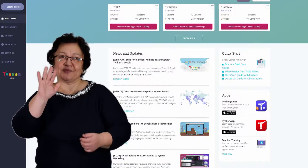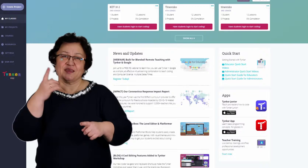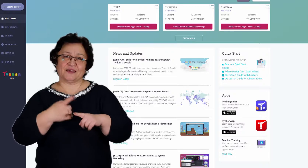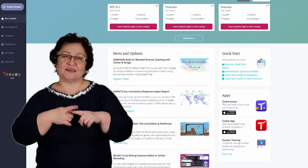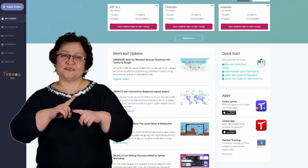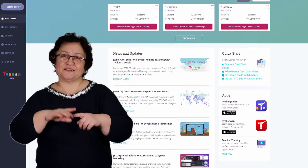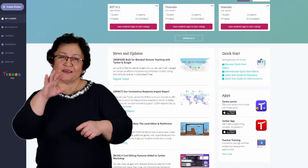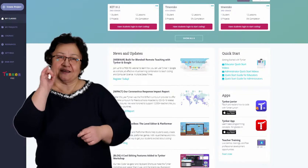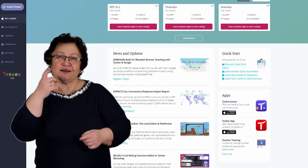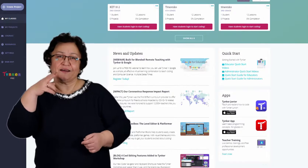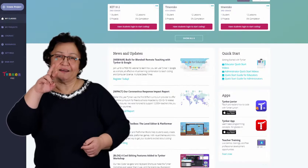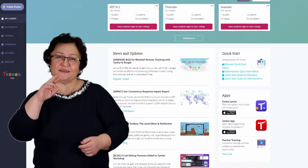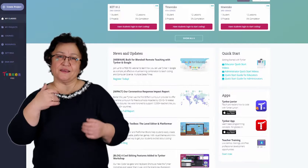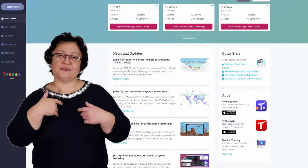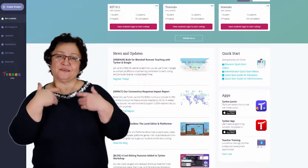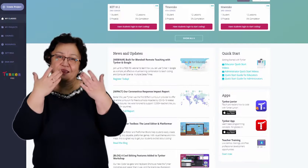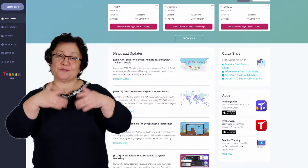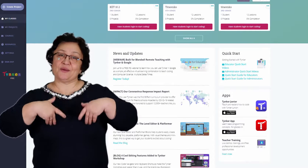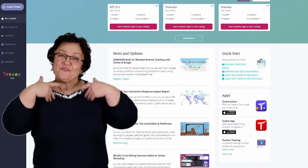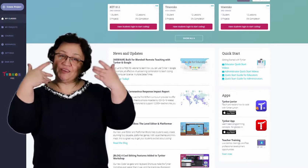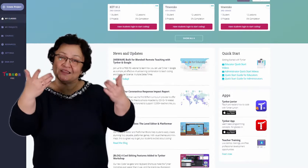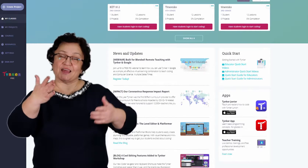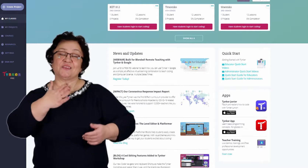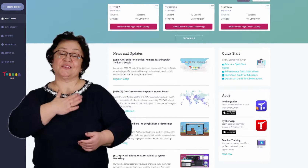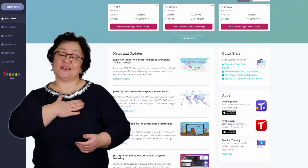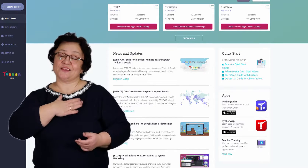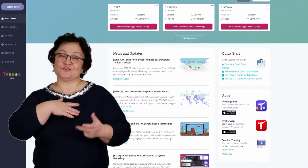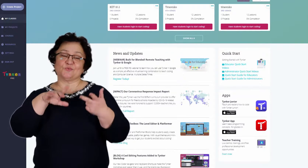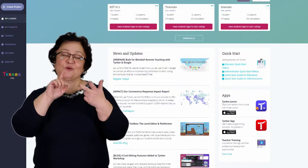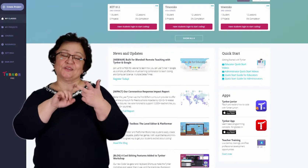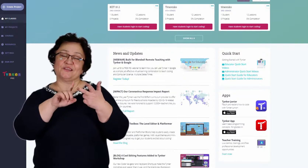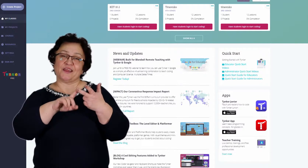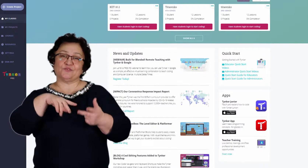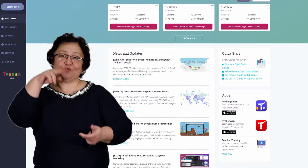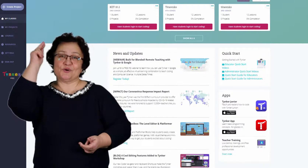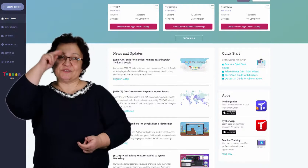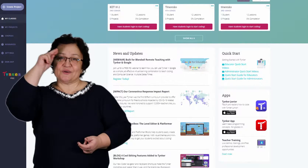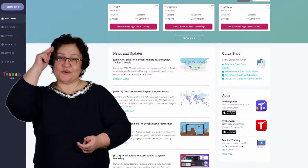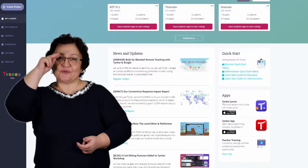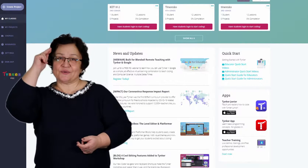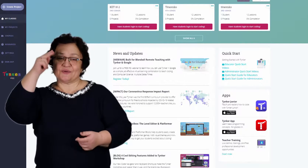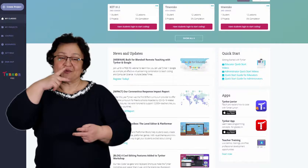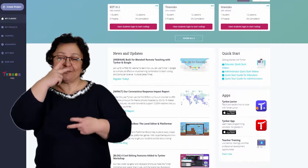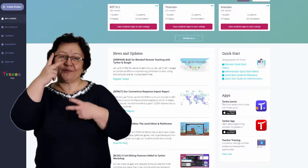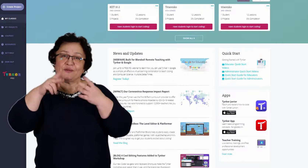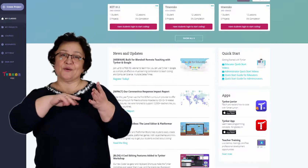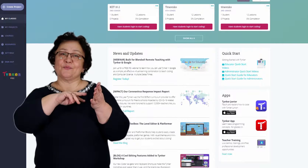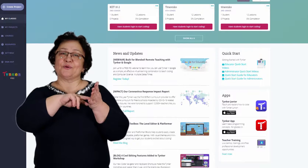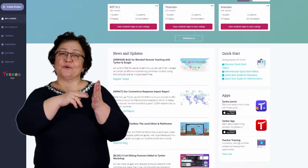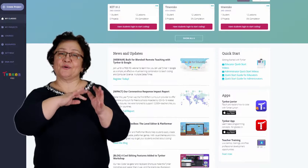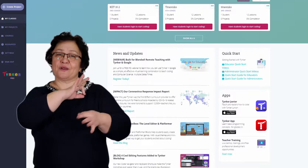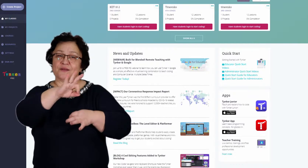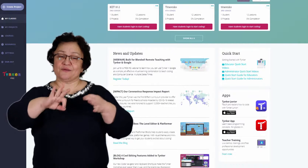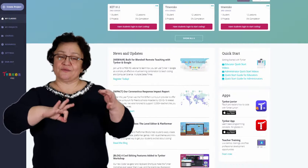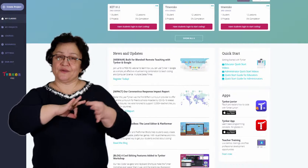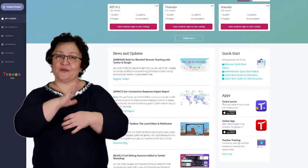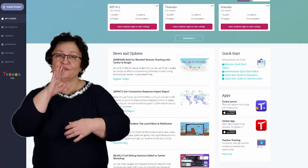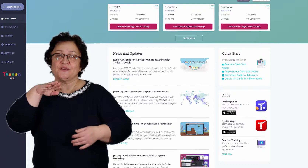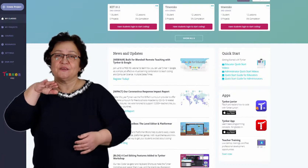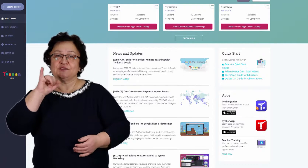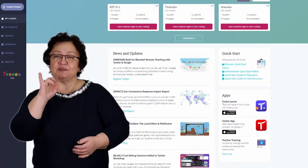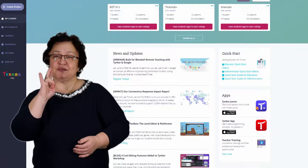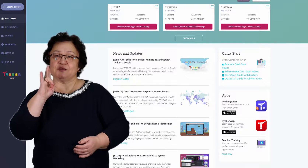Привіт, привіт! Це Ніндзя Ані, і я тебе вітаю на нашому третьому занятті з візуального програмування